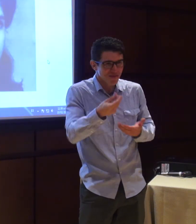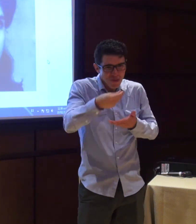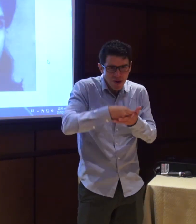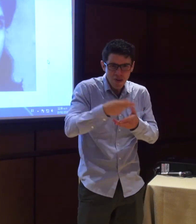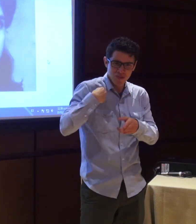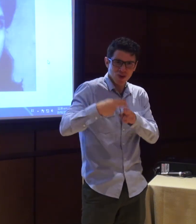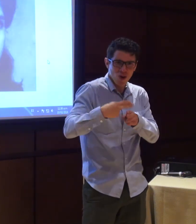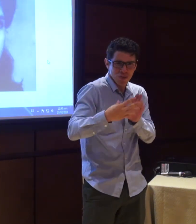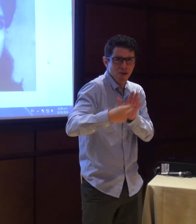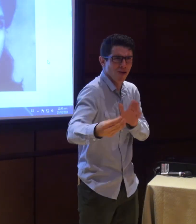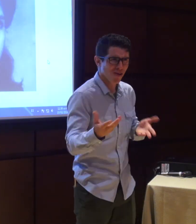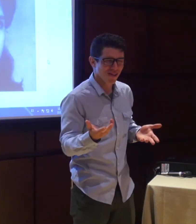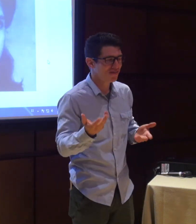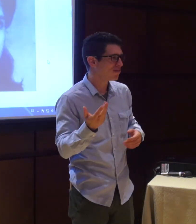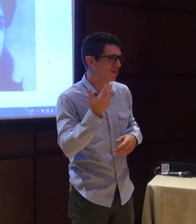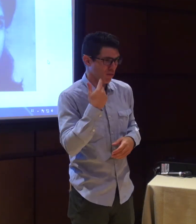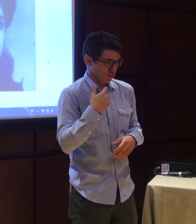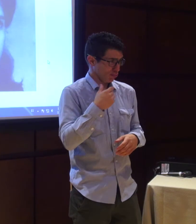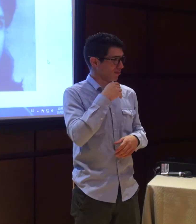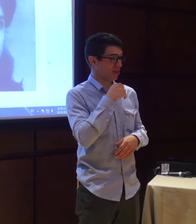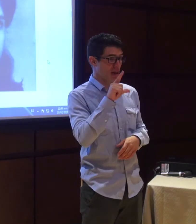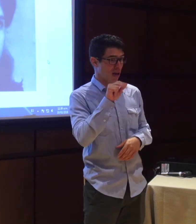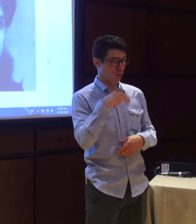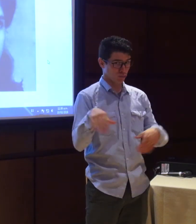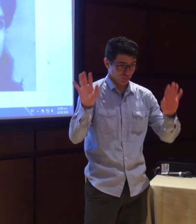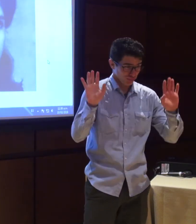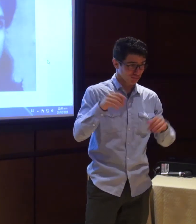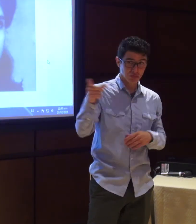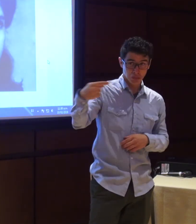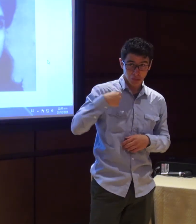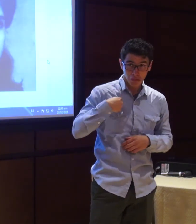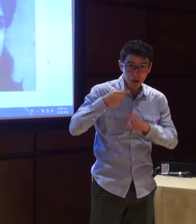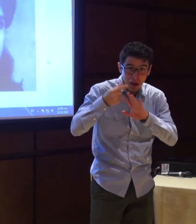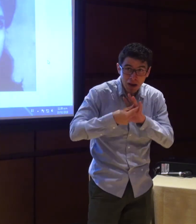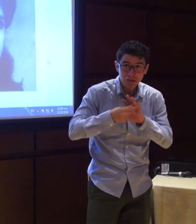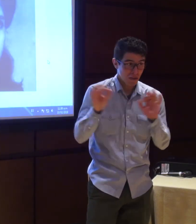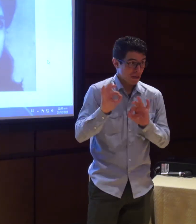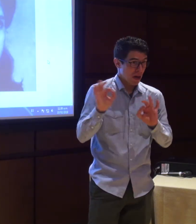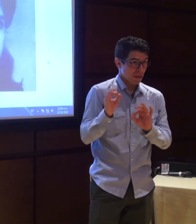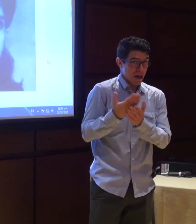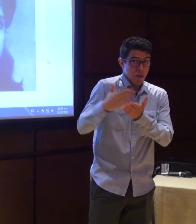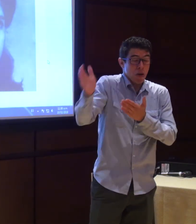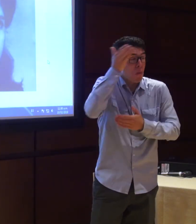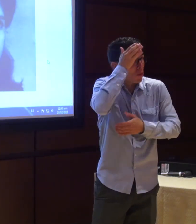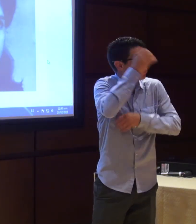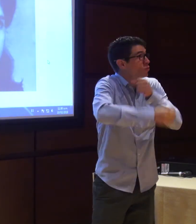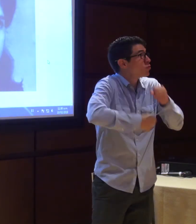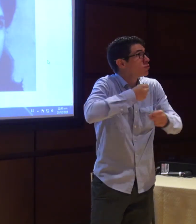Sí, pues eso a mí me causó curiosidad, fue chistoso, porque a ella le molestaba que Leandro se hizo famoso con sus